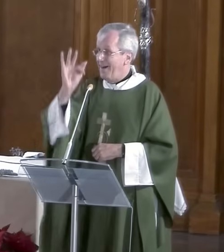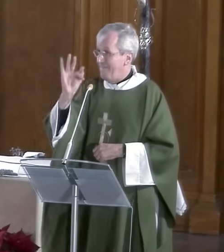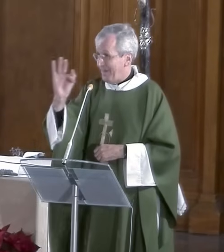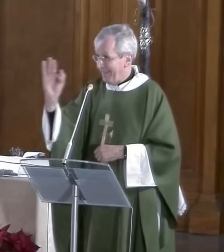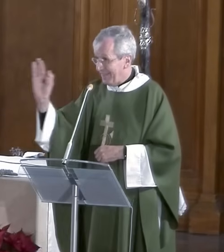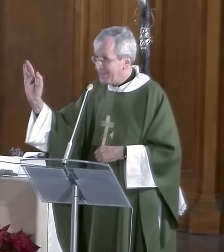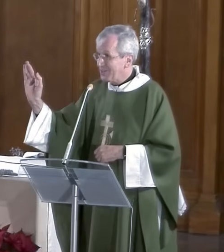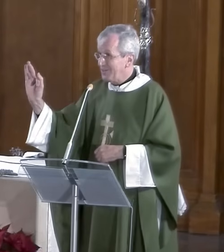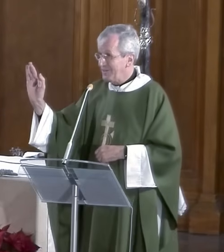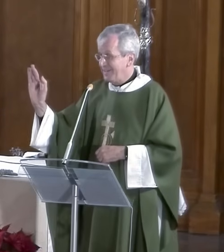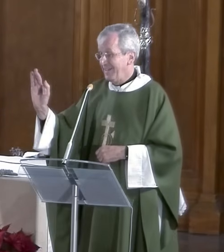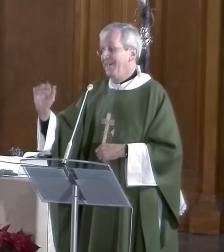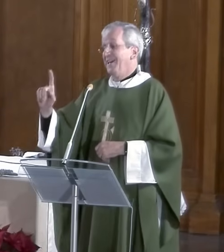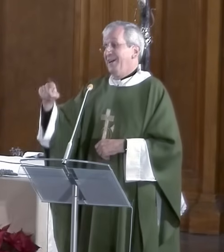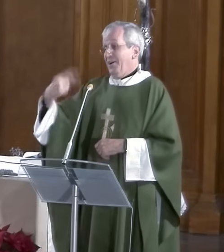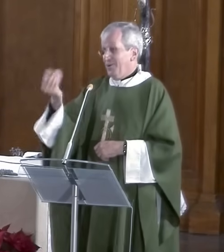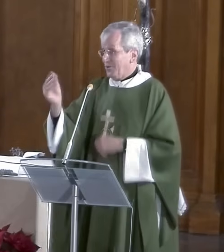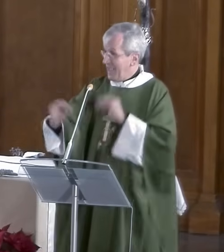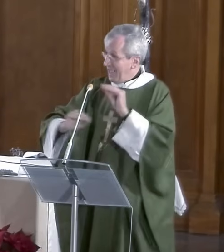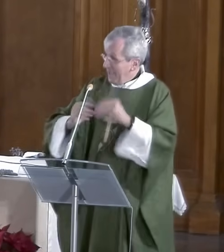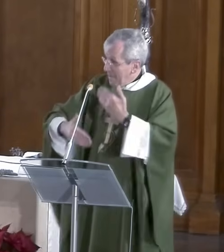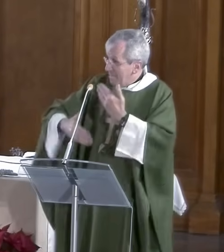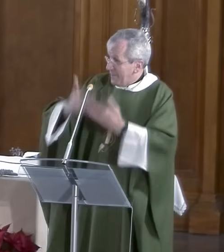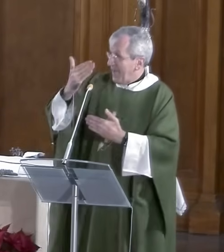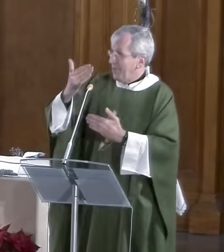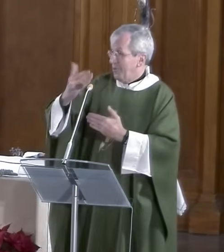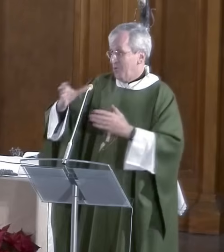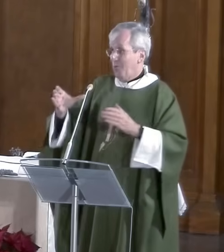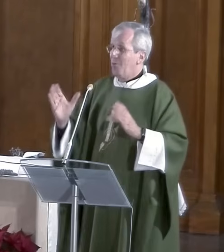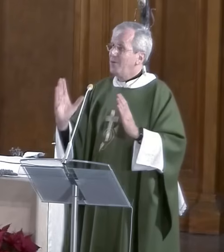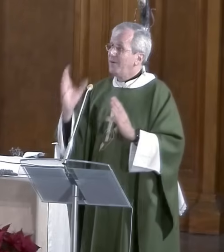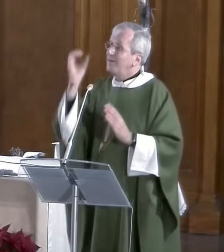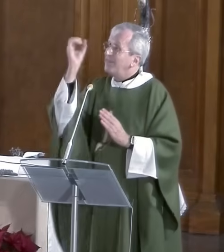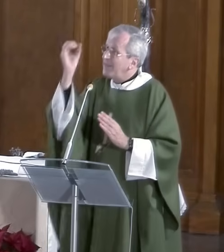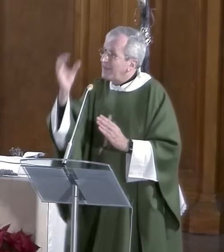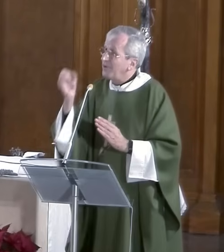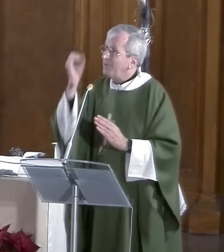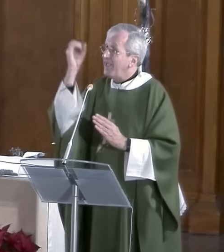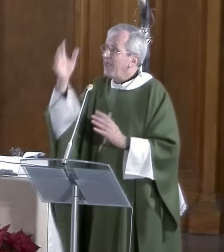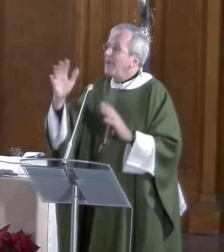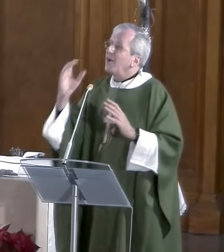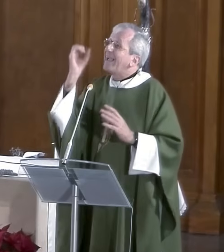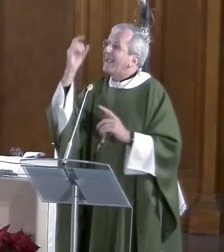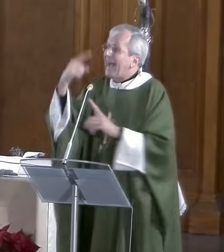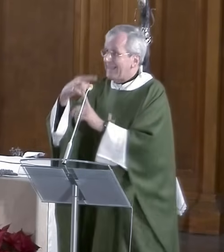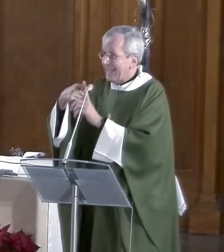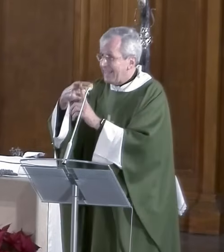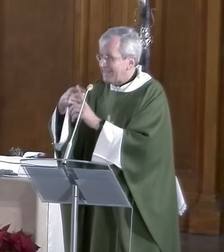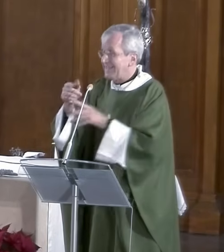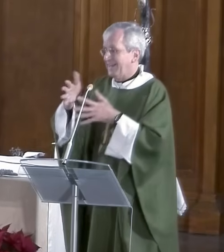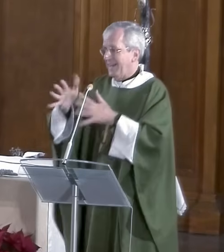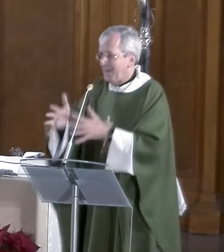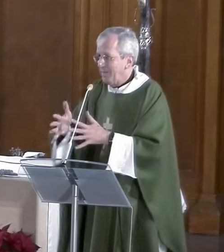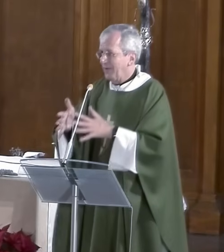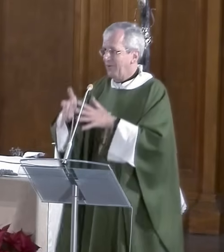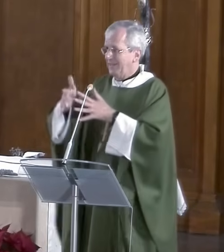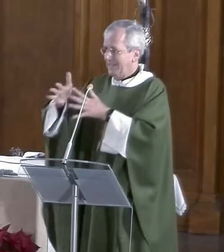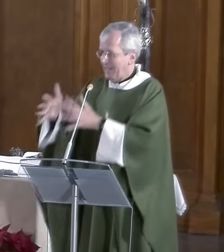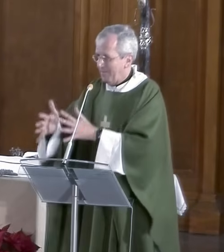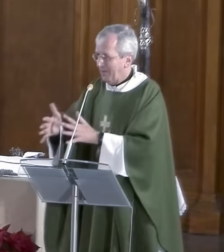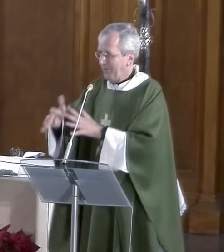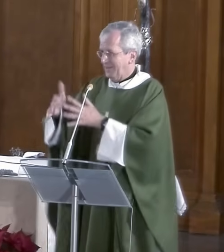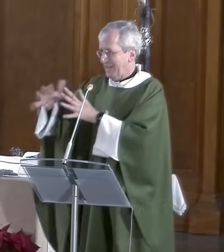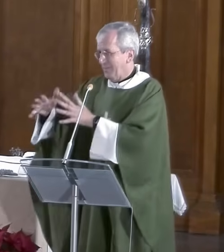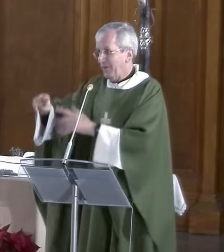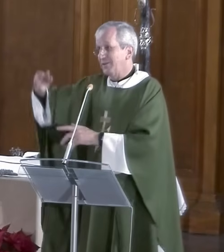Papa Francisco nos ha empezado un ciclo de catequesis cada miércoles,